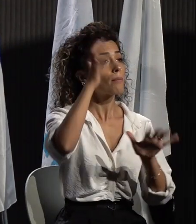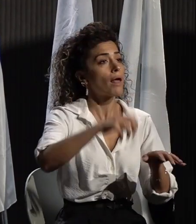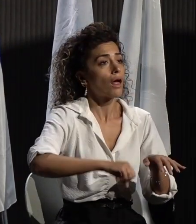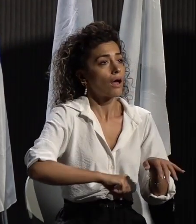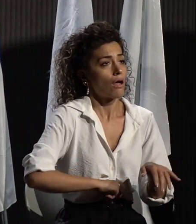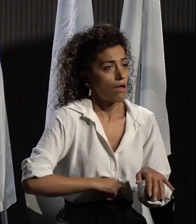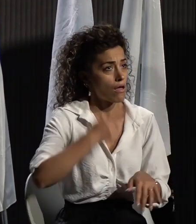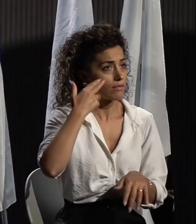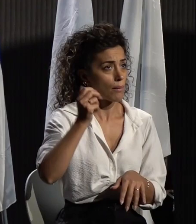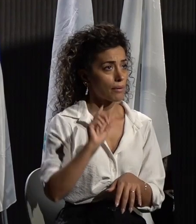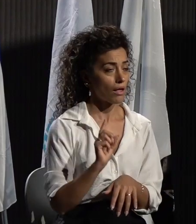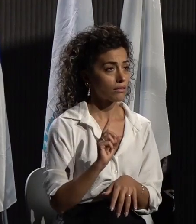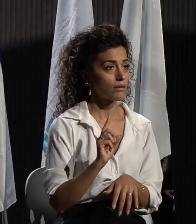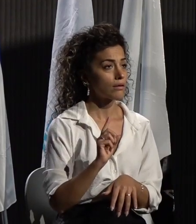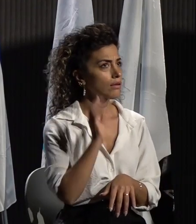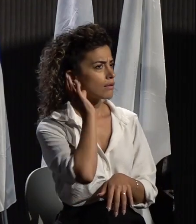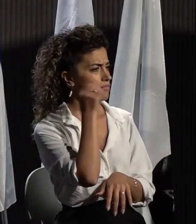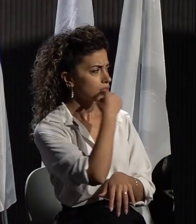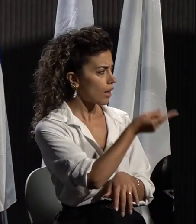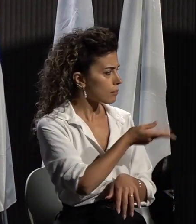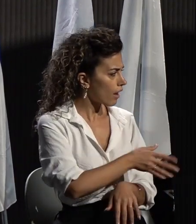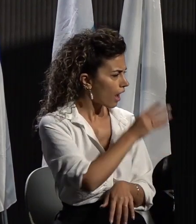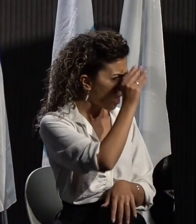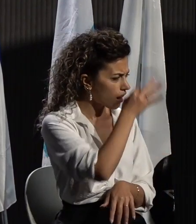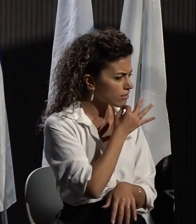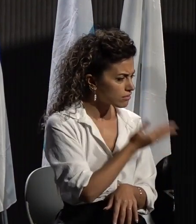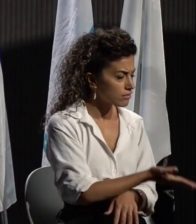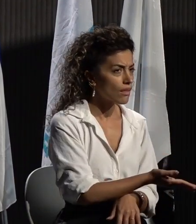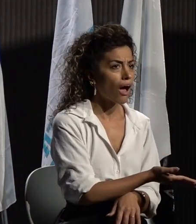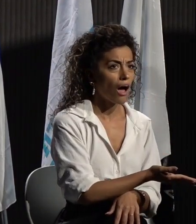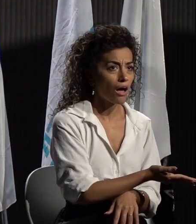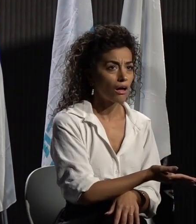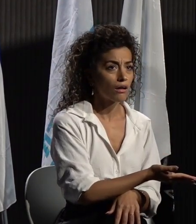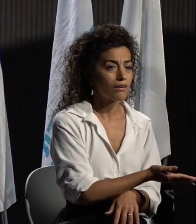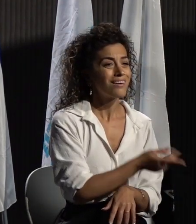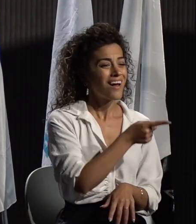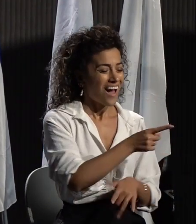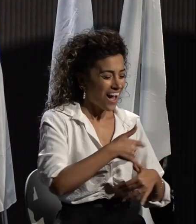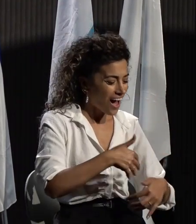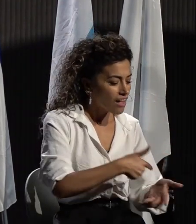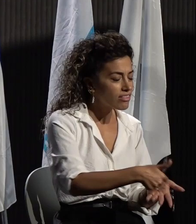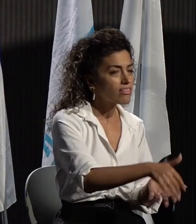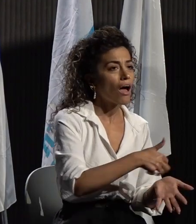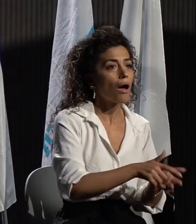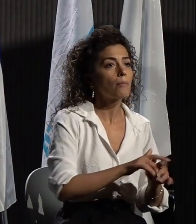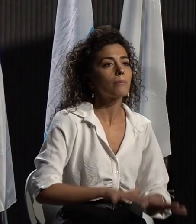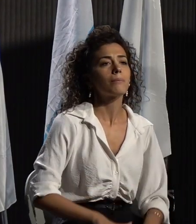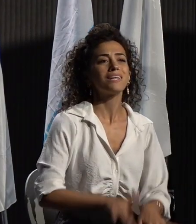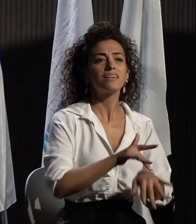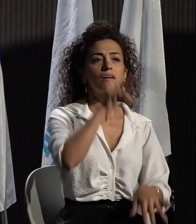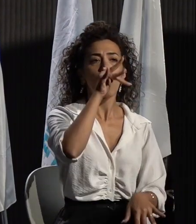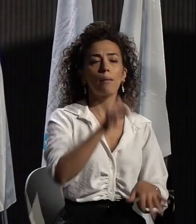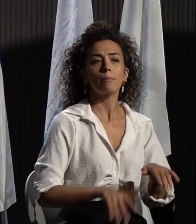חרבו. אז אמרה לו לנער, דם את רגלי אמהות יחס, אך שבע יקום